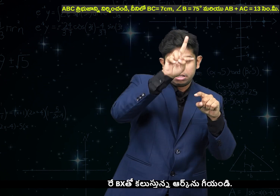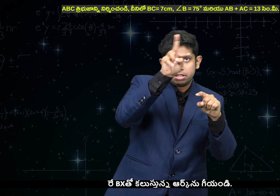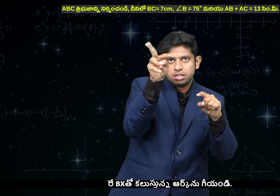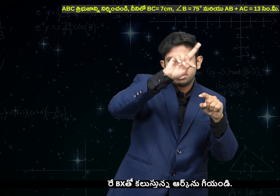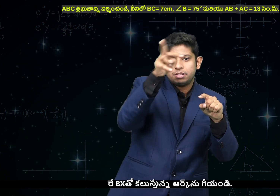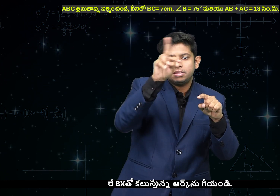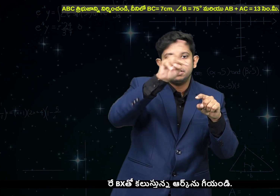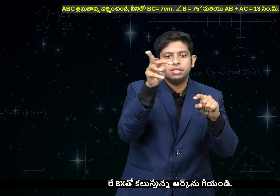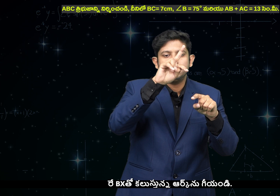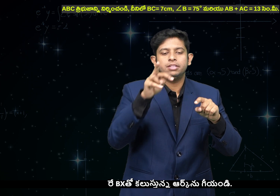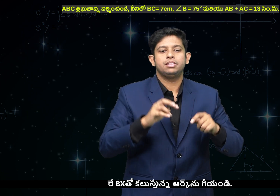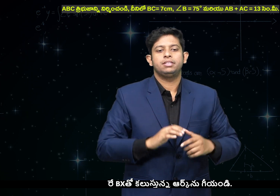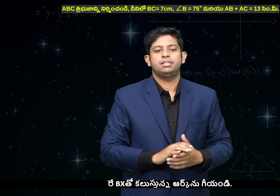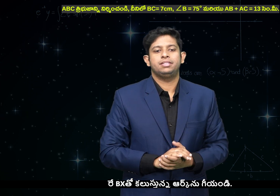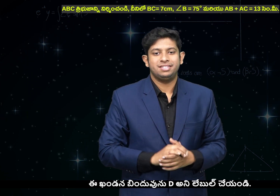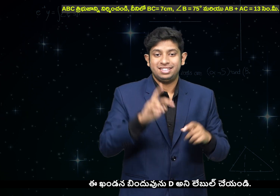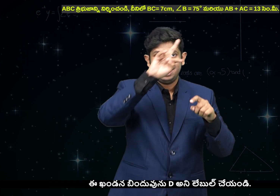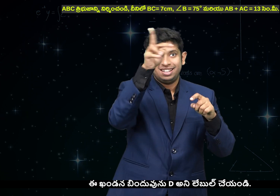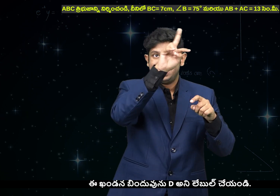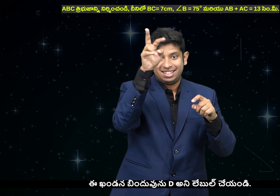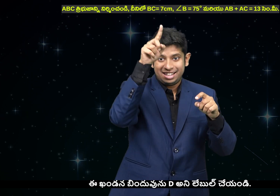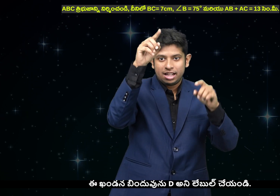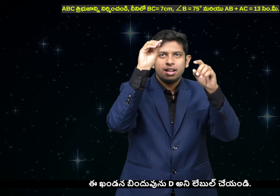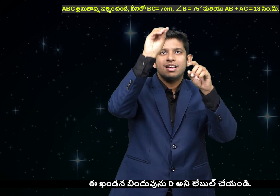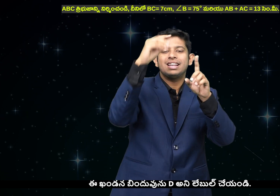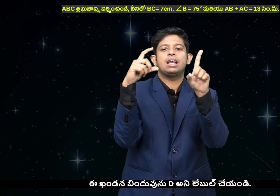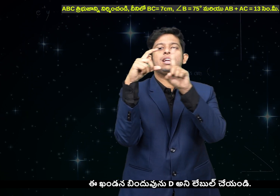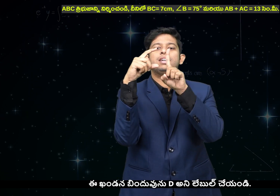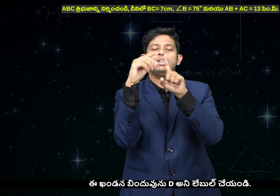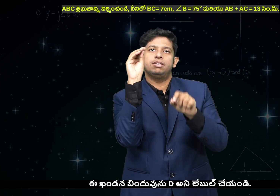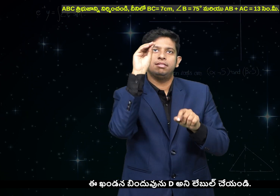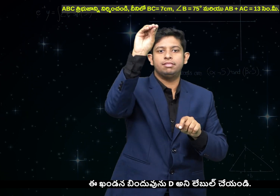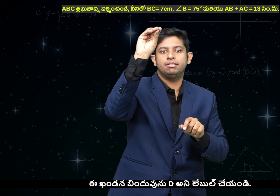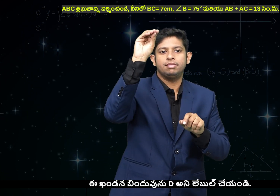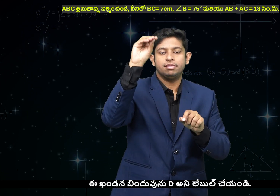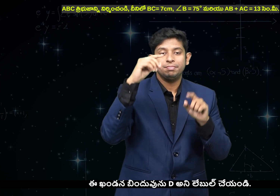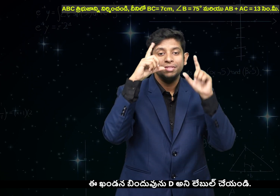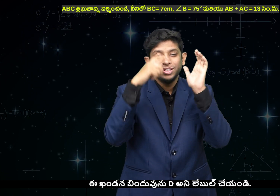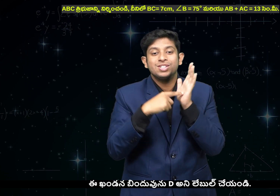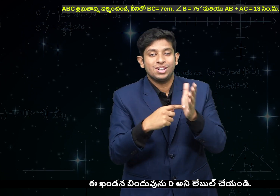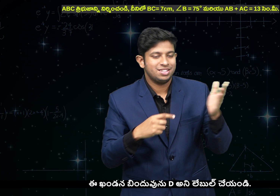కలుస్తున్న ఆర్క్ను గీయండి. ఈ ఖండన బిందువును డి రేఖాచిత్రంగా లేబుల్